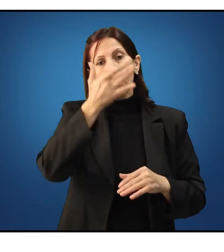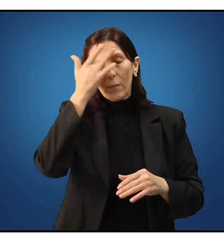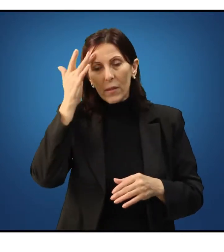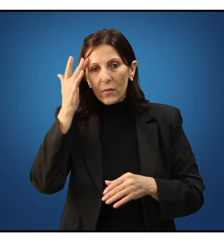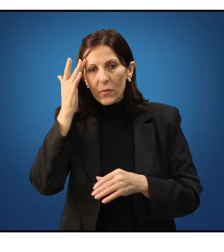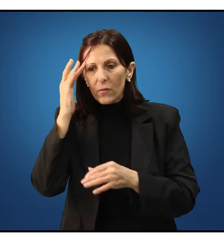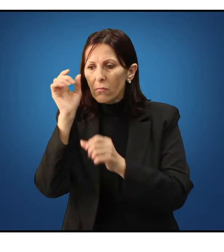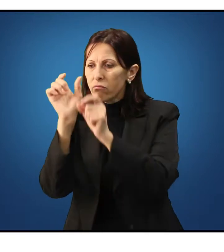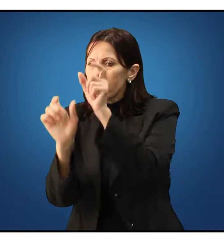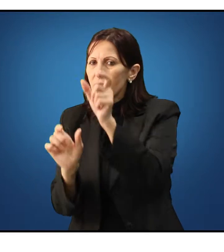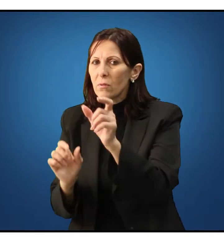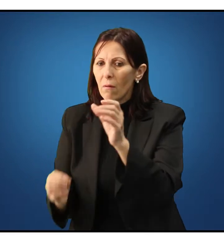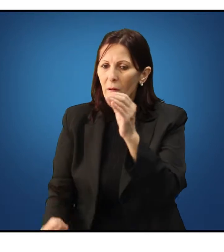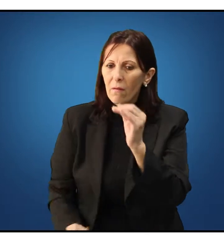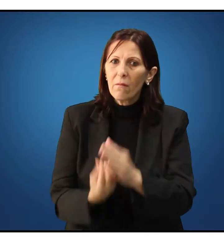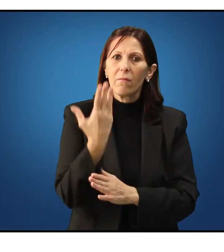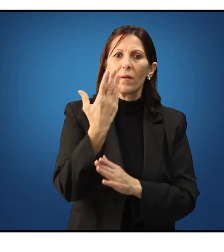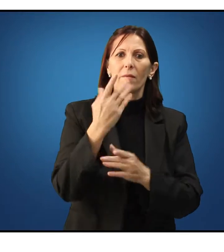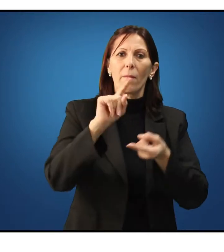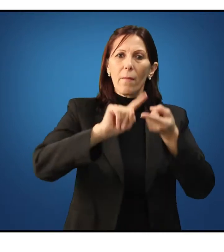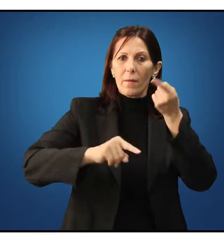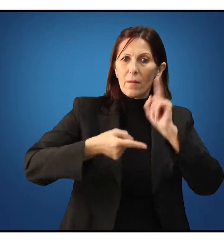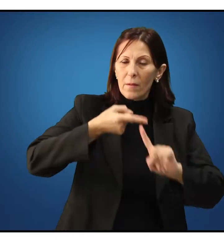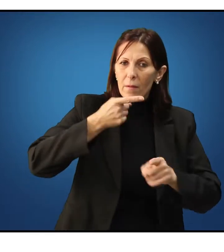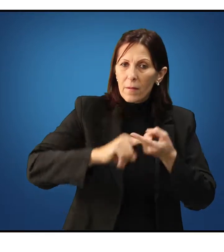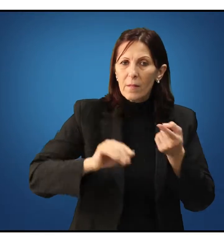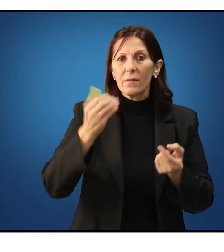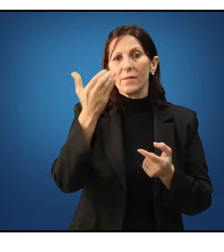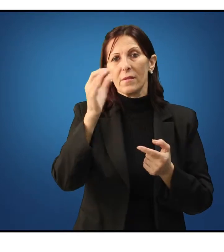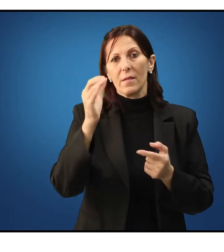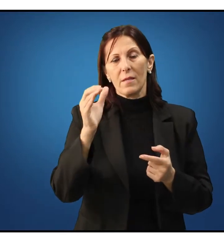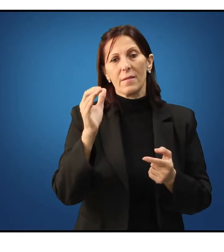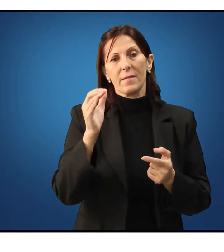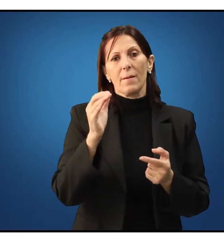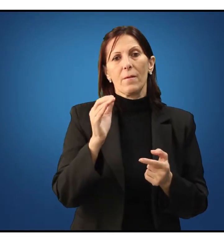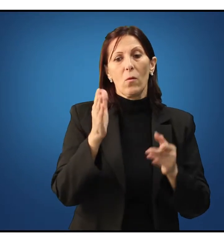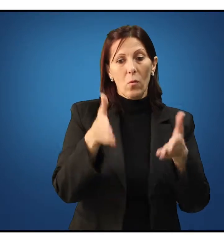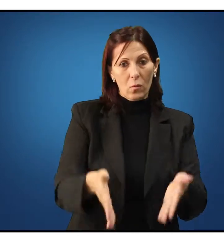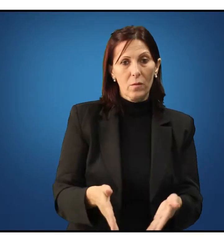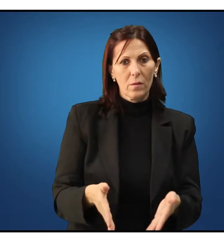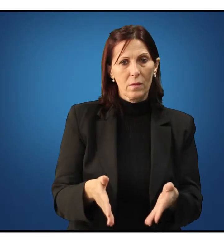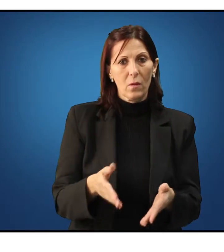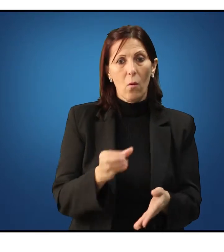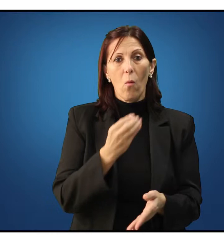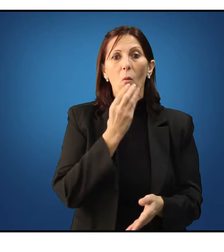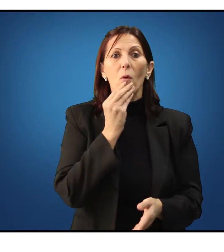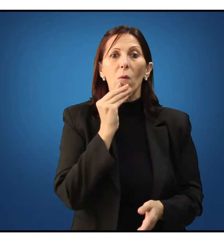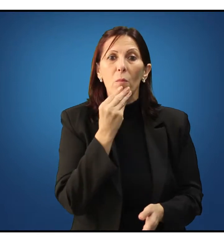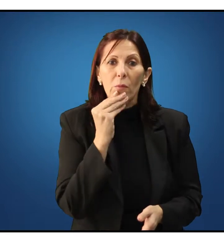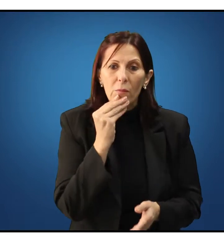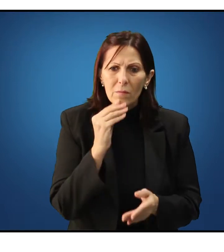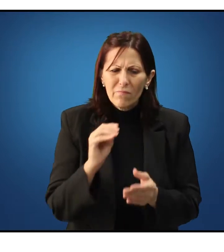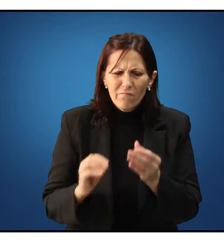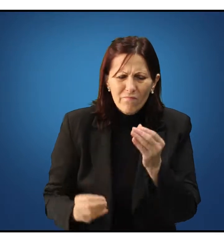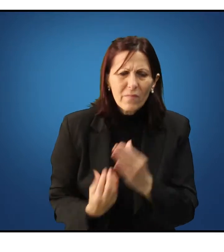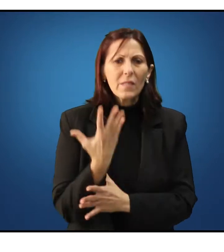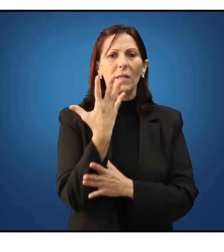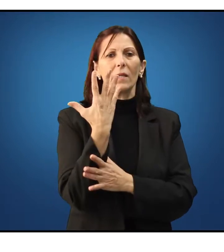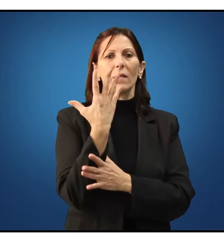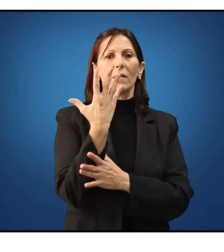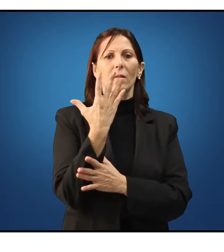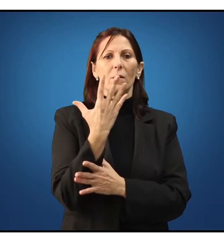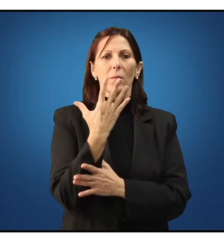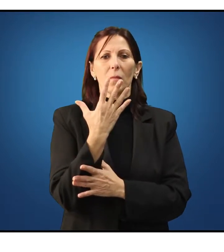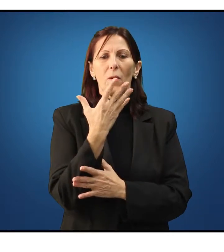uma ferramenta, a ciência moderna, que permite a ele criar tantas coisas para o seu